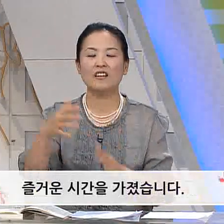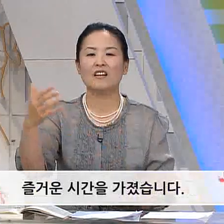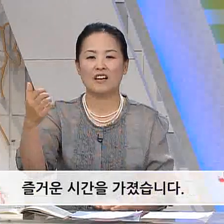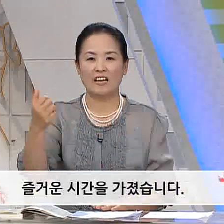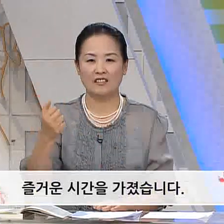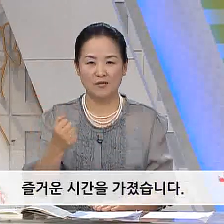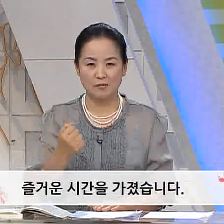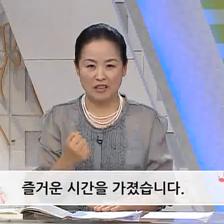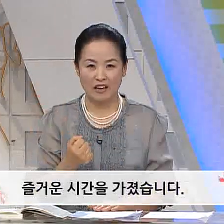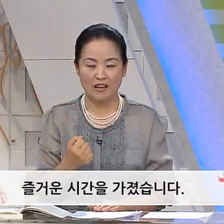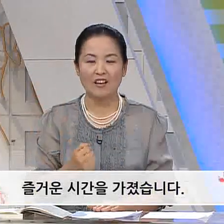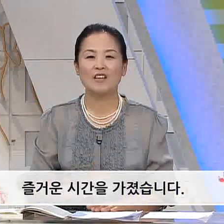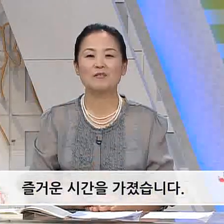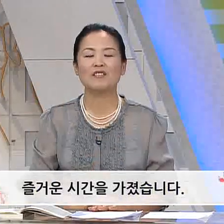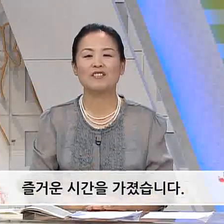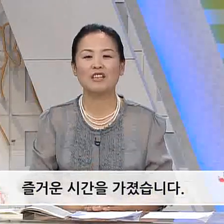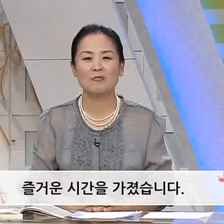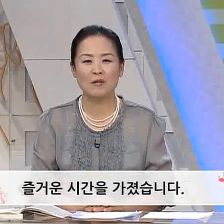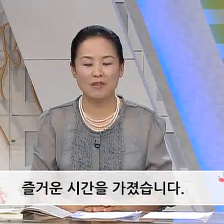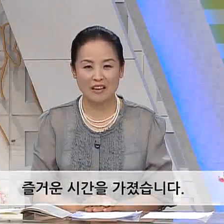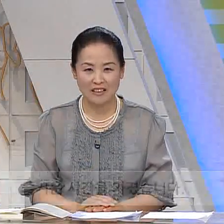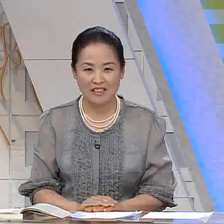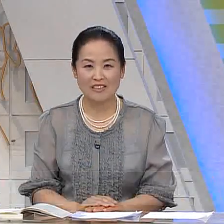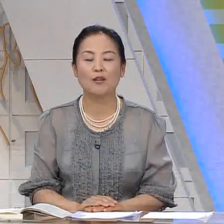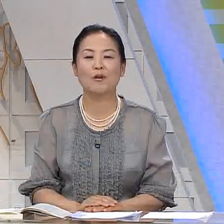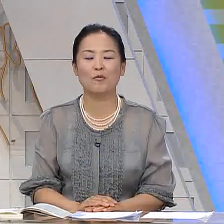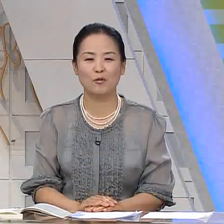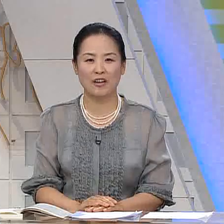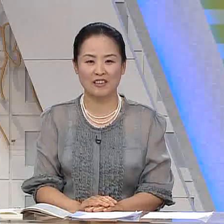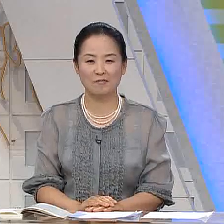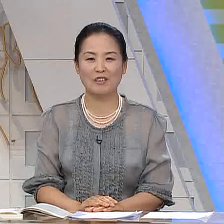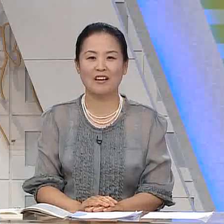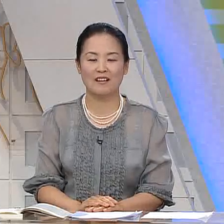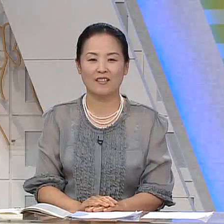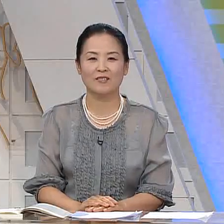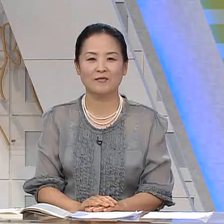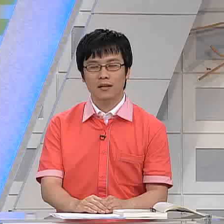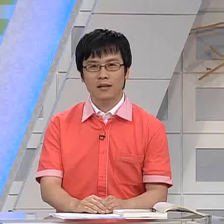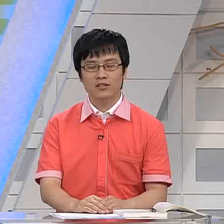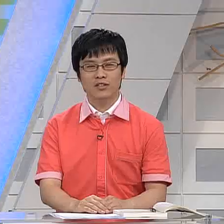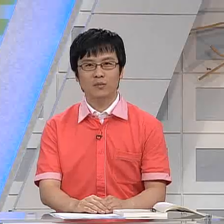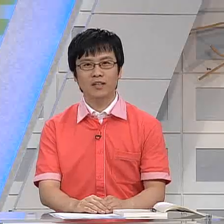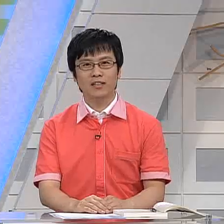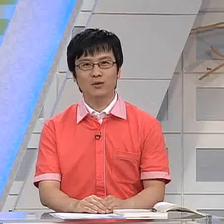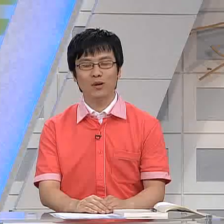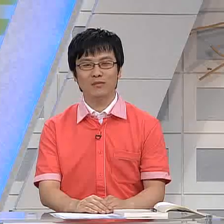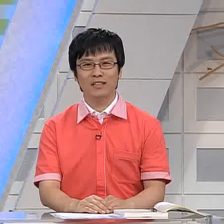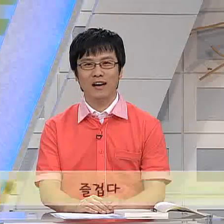가졌습니다. 김현철 선생님과 함께 자세히 배워보도록 하겠습니다. 즐겁다라는 수화입니다.